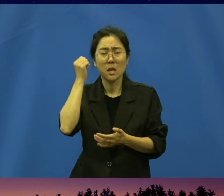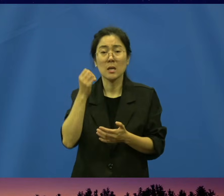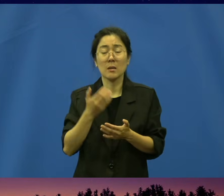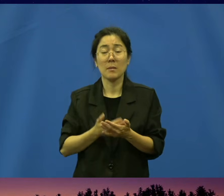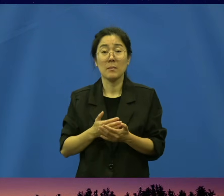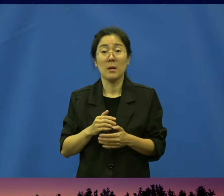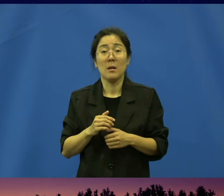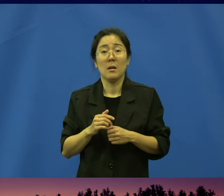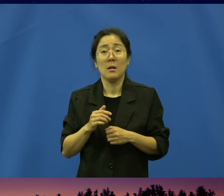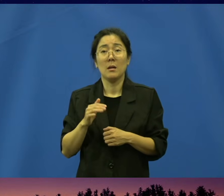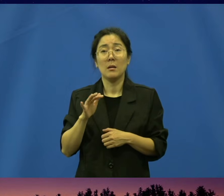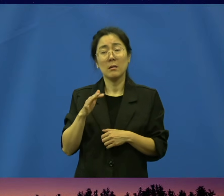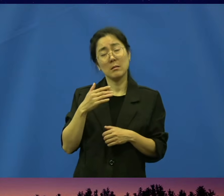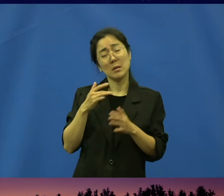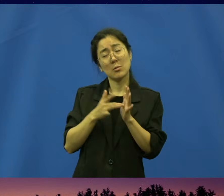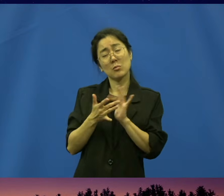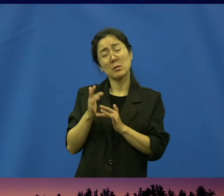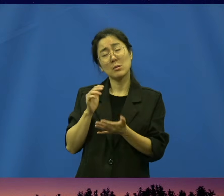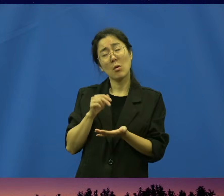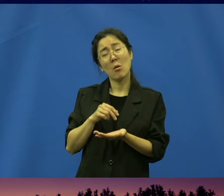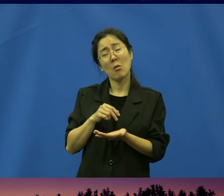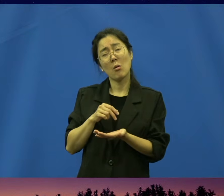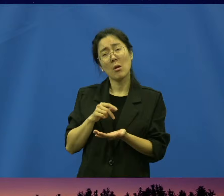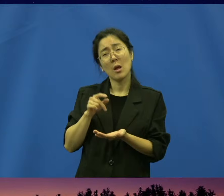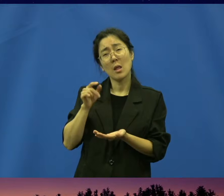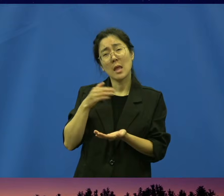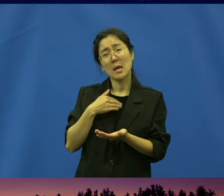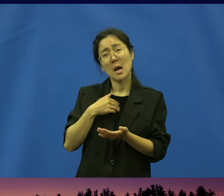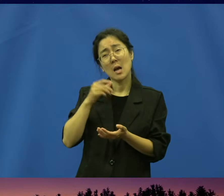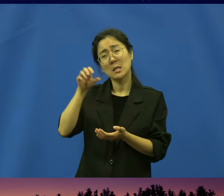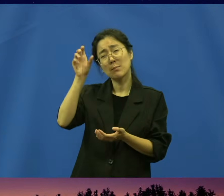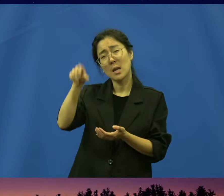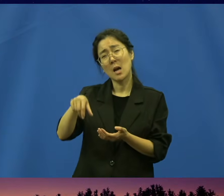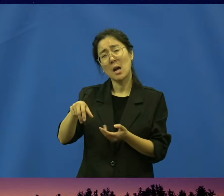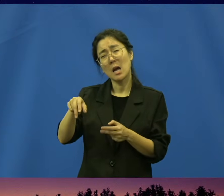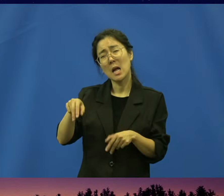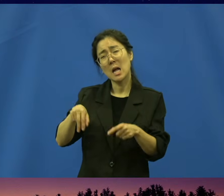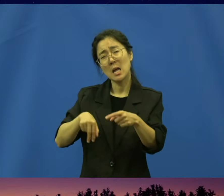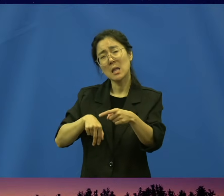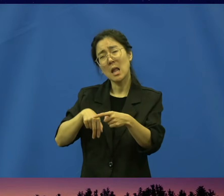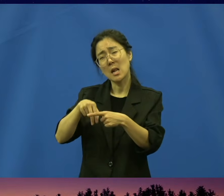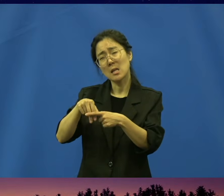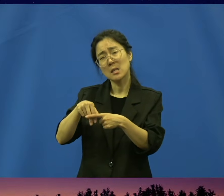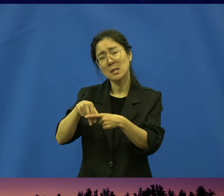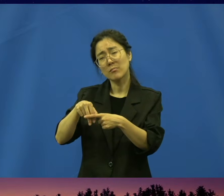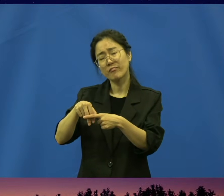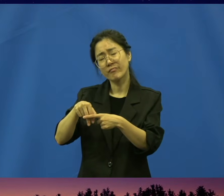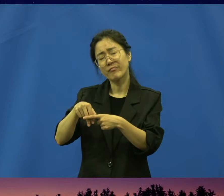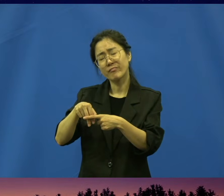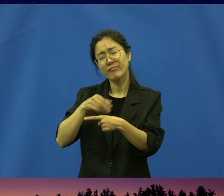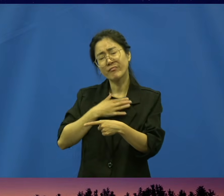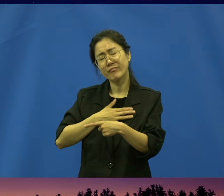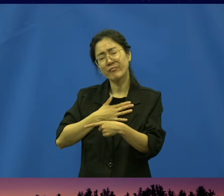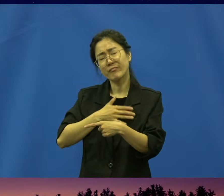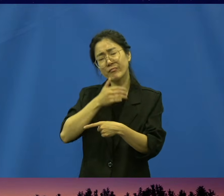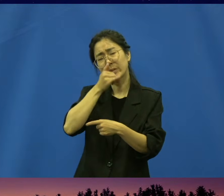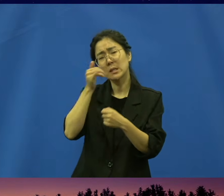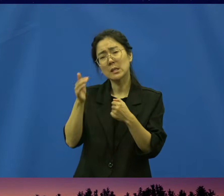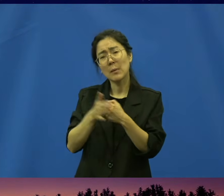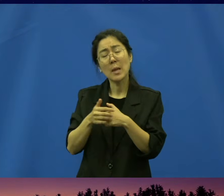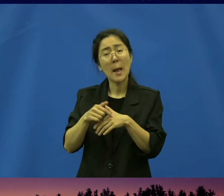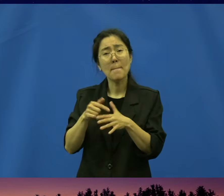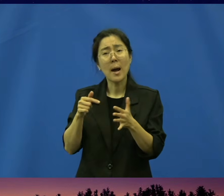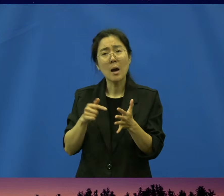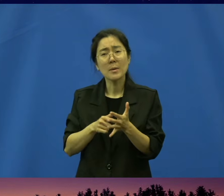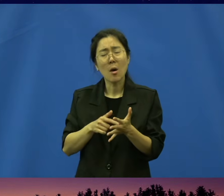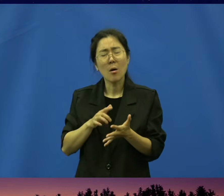않은 줄을 알고 계셨습니다. 그렇기 때문에 그 주님의 기도는 너무도 심각했고 너무도 진지했습니다. 17장